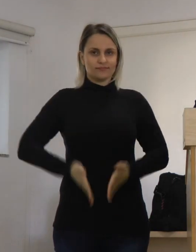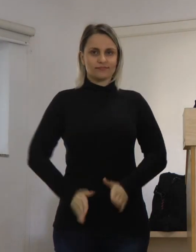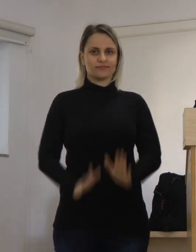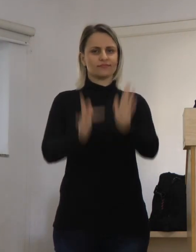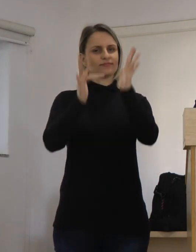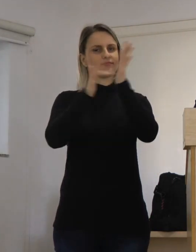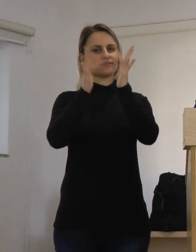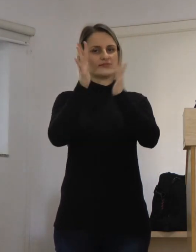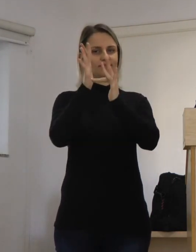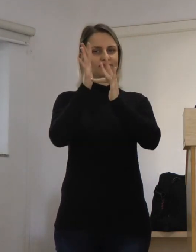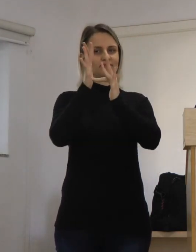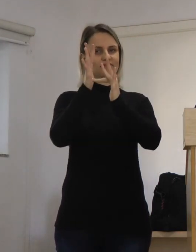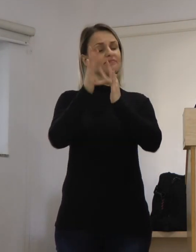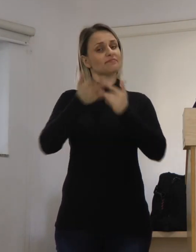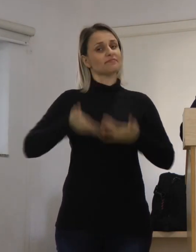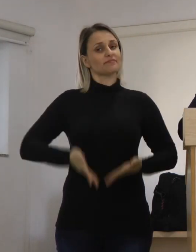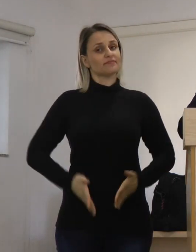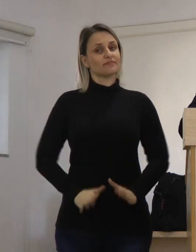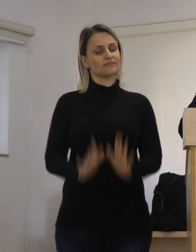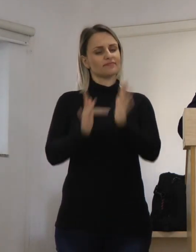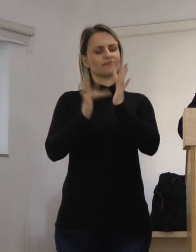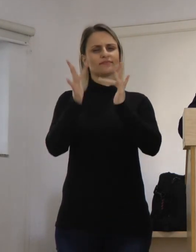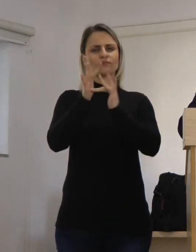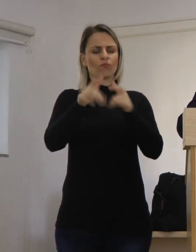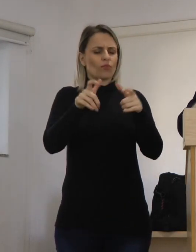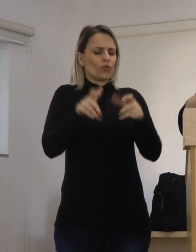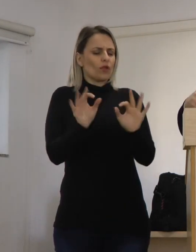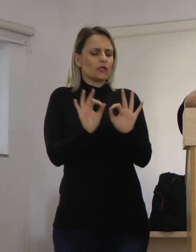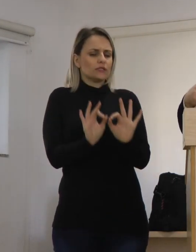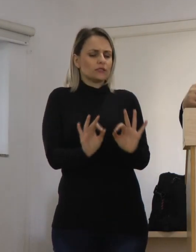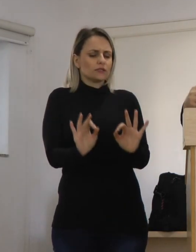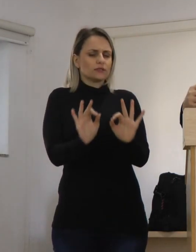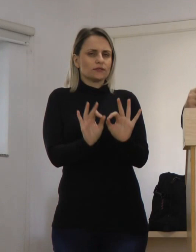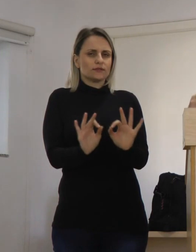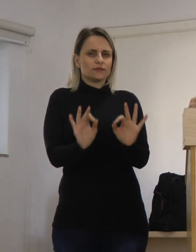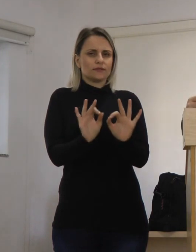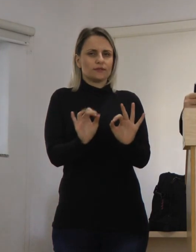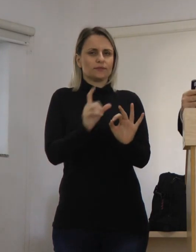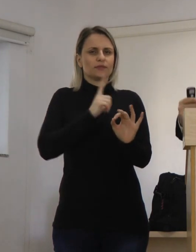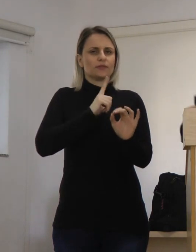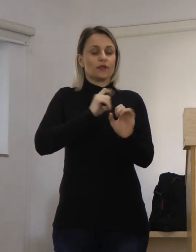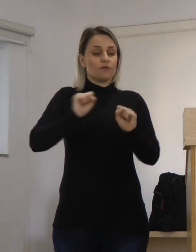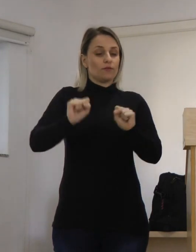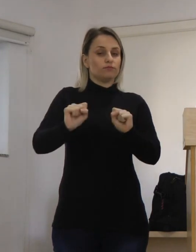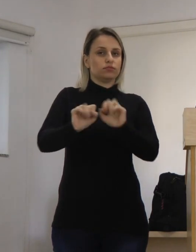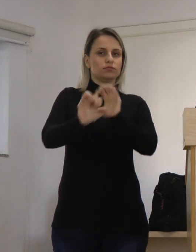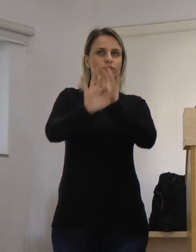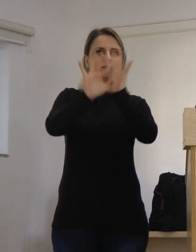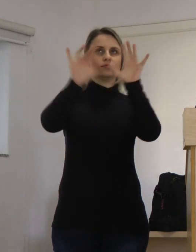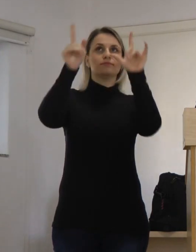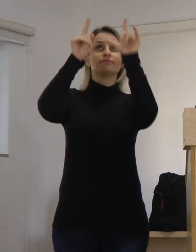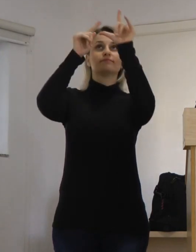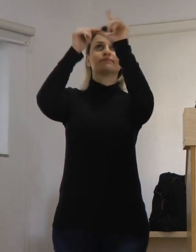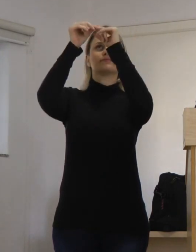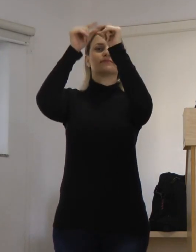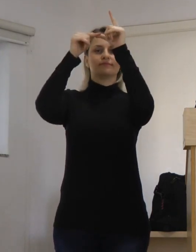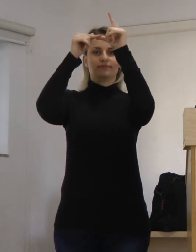Nasce Jesus, na manjedoura humilde, que se deslumbra ao clarão de inesperada estrela.